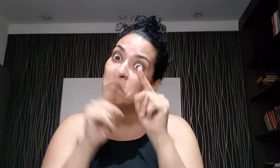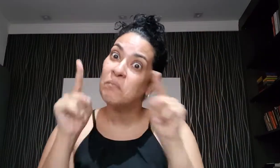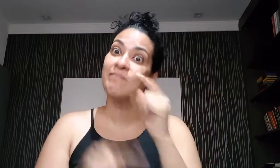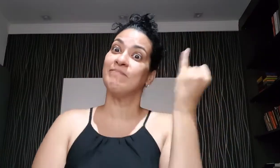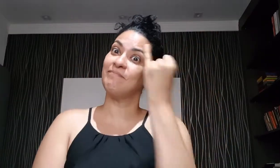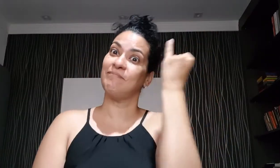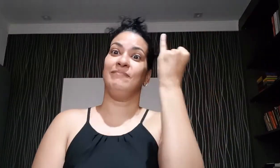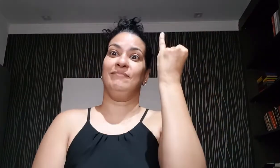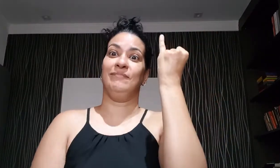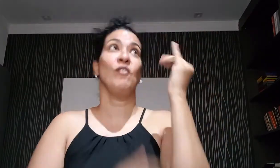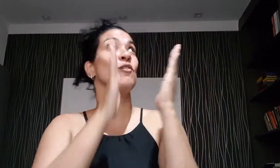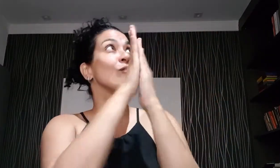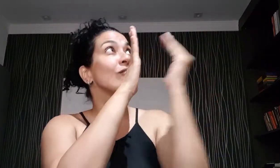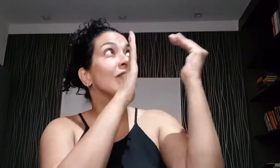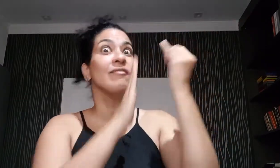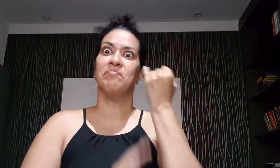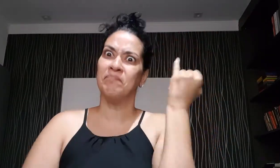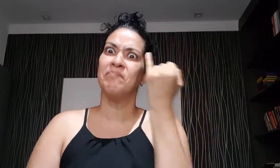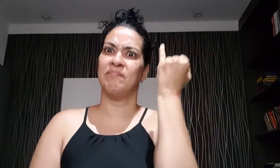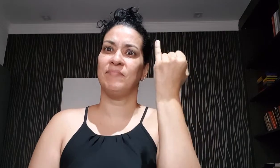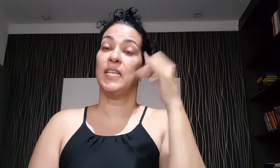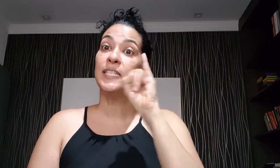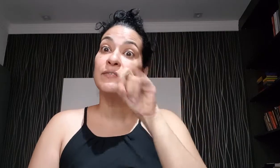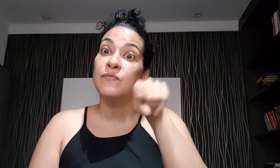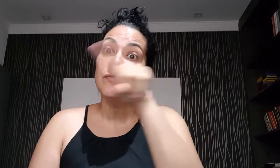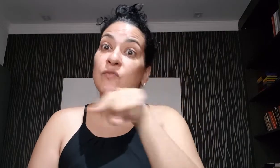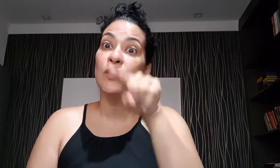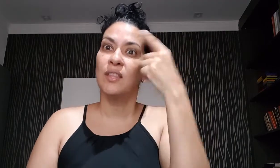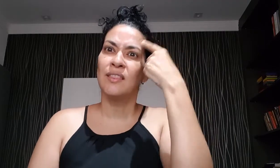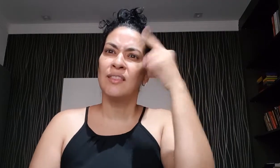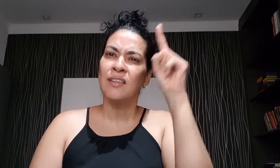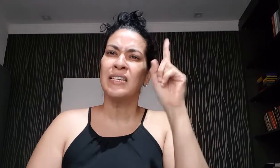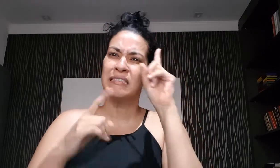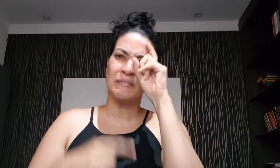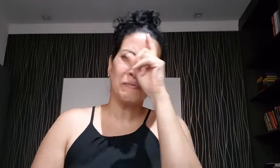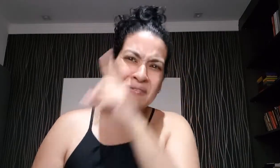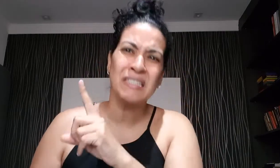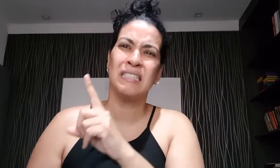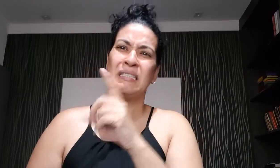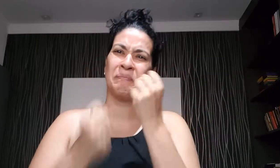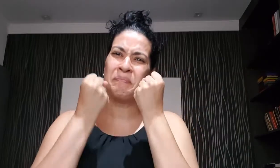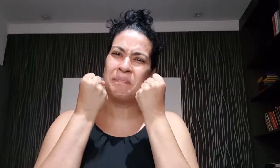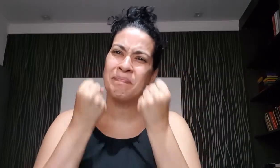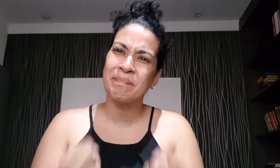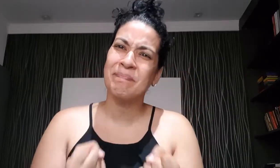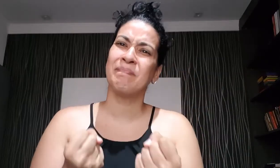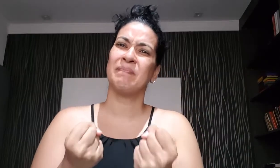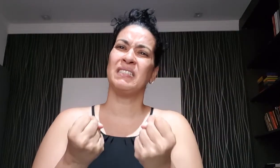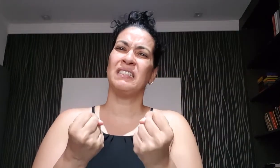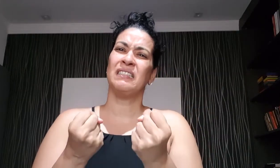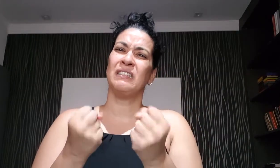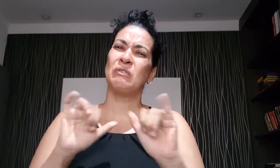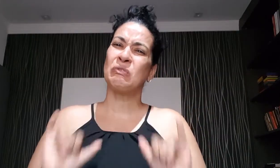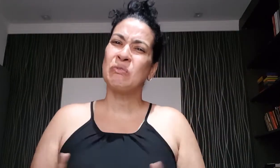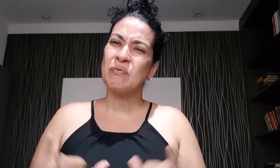Em dias difíceis, cante louvores. Em dias de amargura e aflição, cante louvores. Exalte as maravilhas